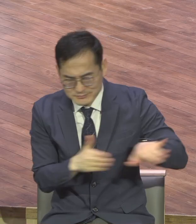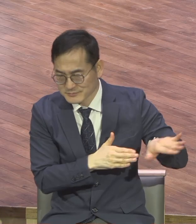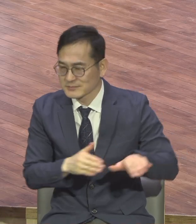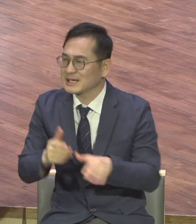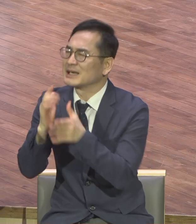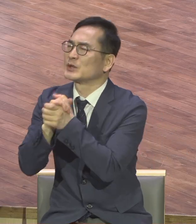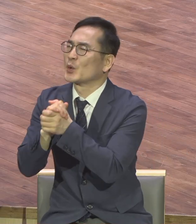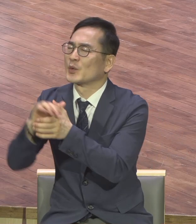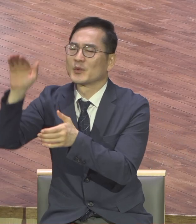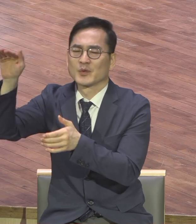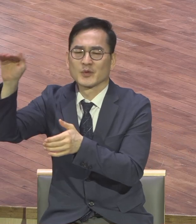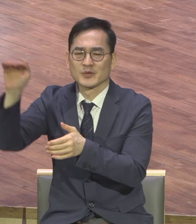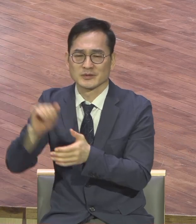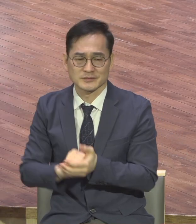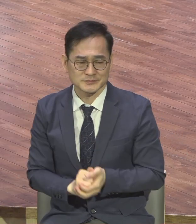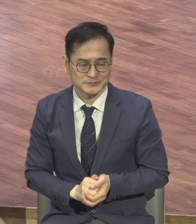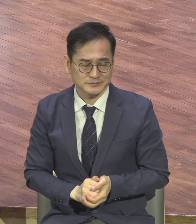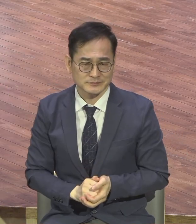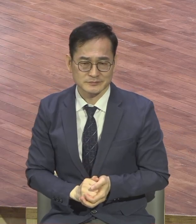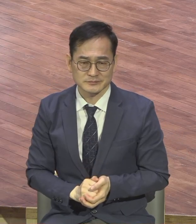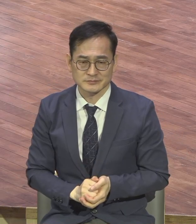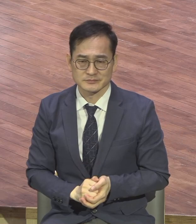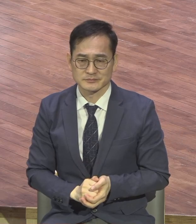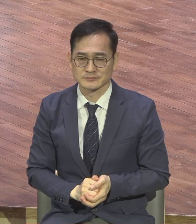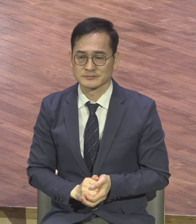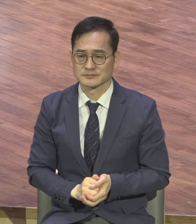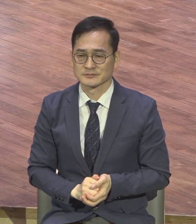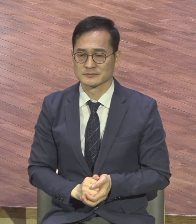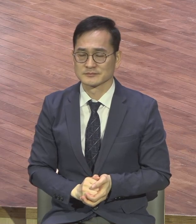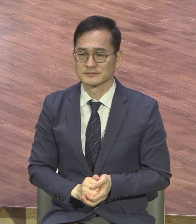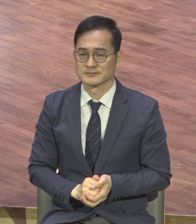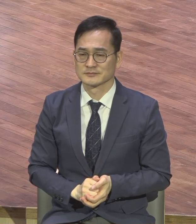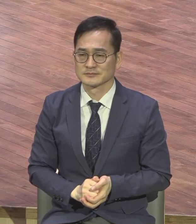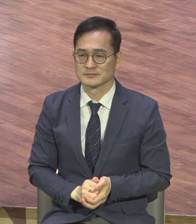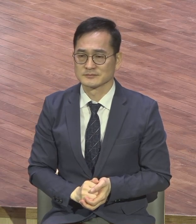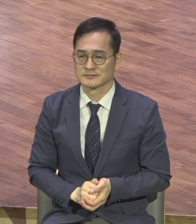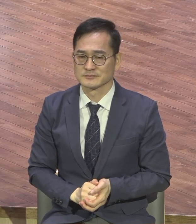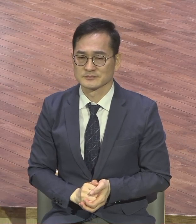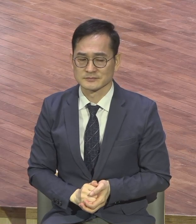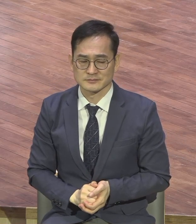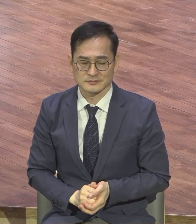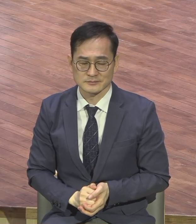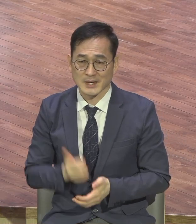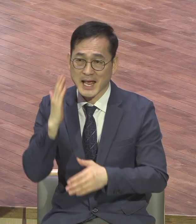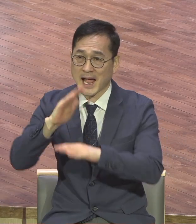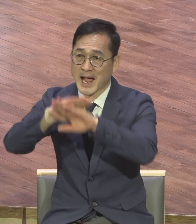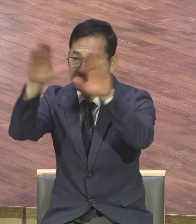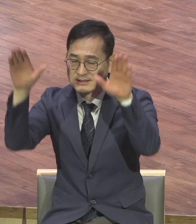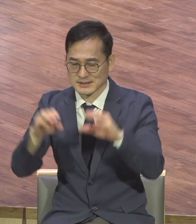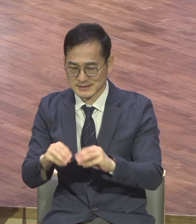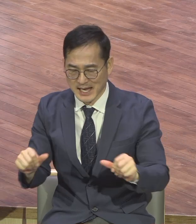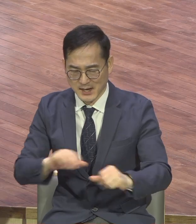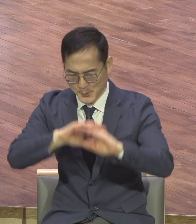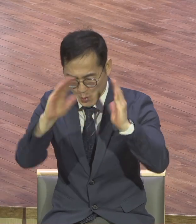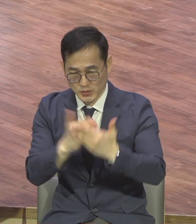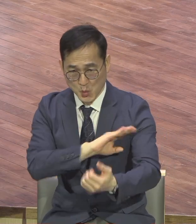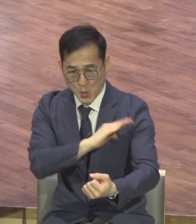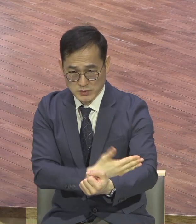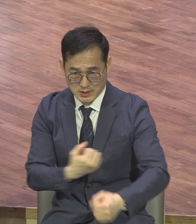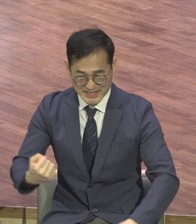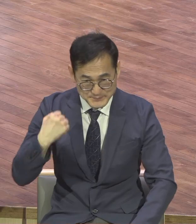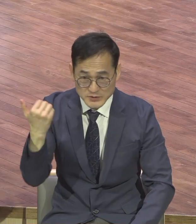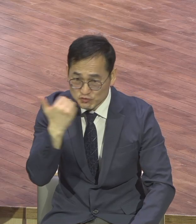기도하시라고요. 찬양이 그랬잖아요. 하늘 땅 권세 다 가지고 계신 분이 내다. 하나님이